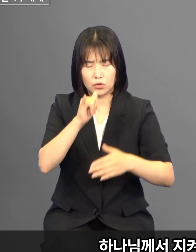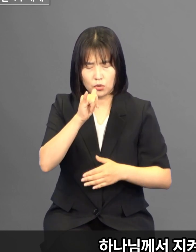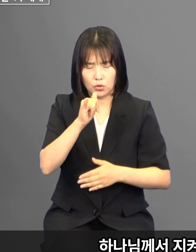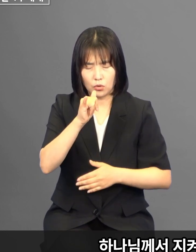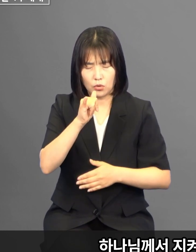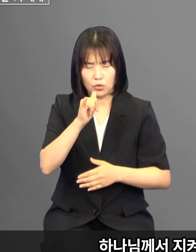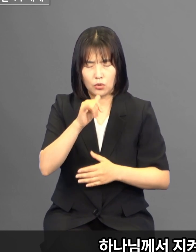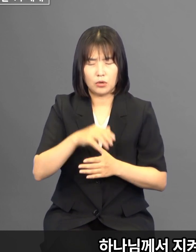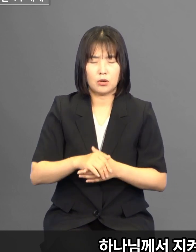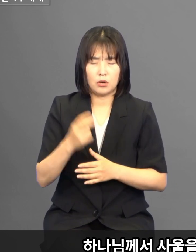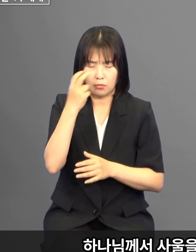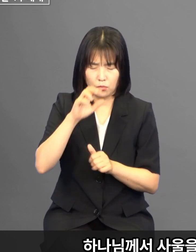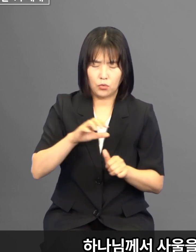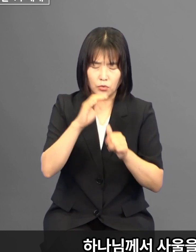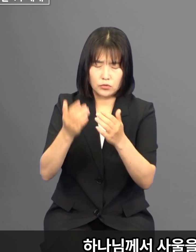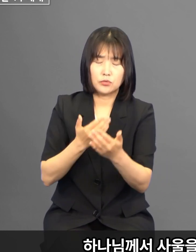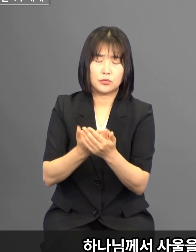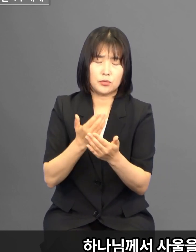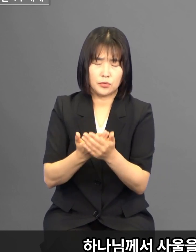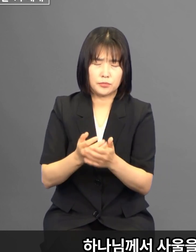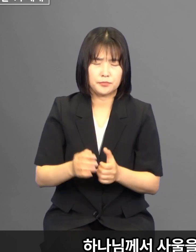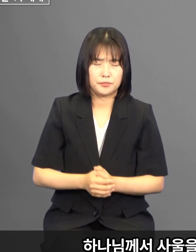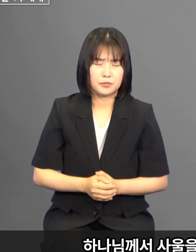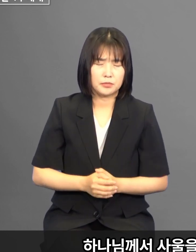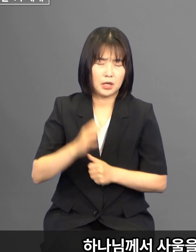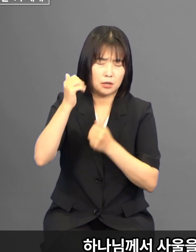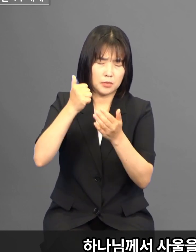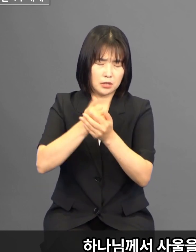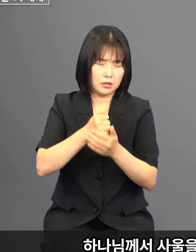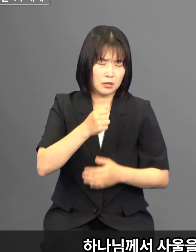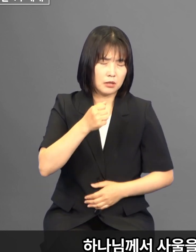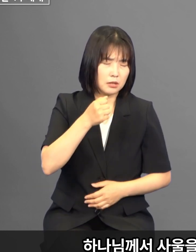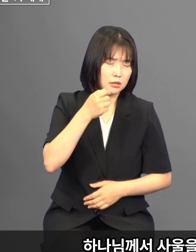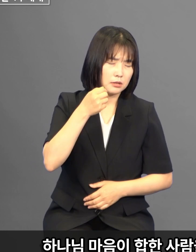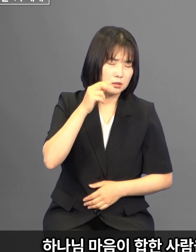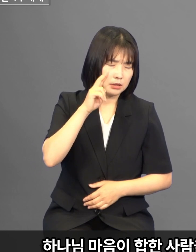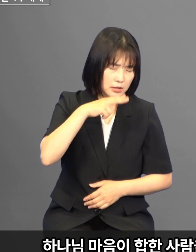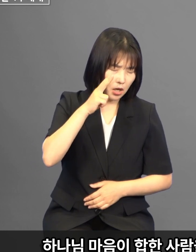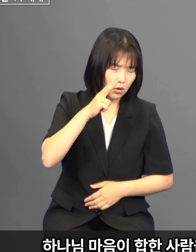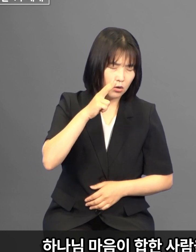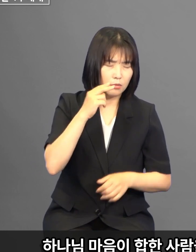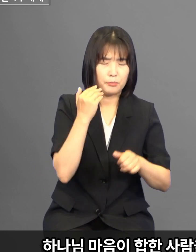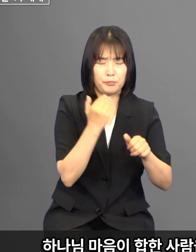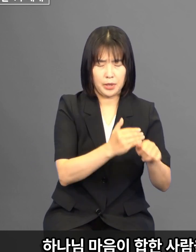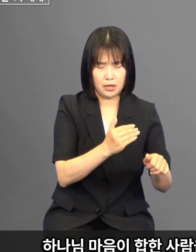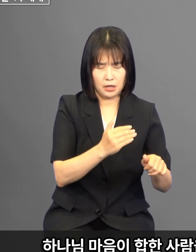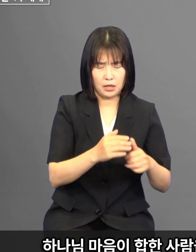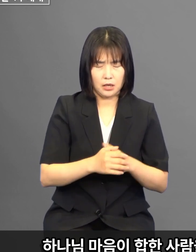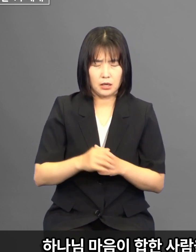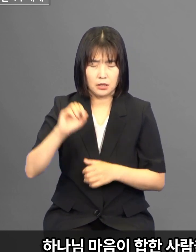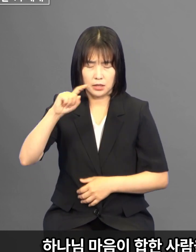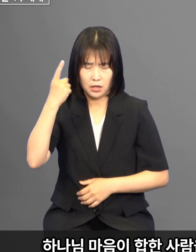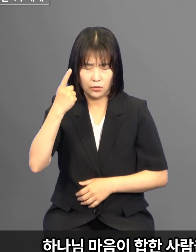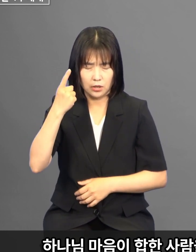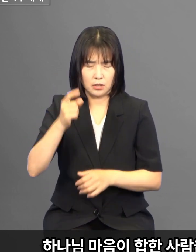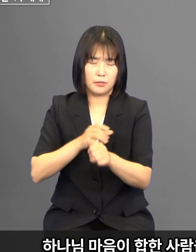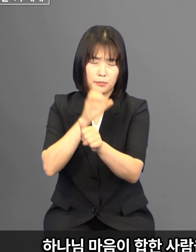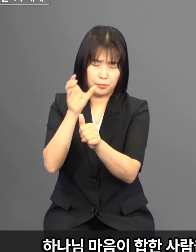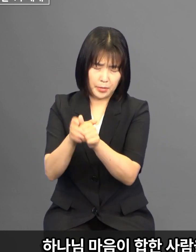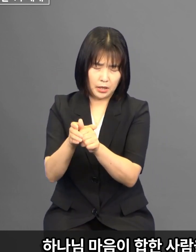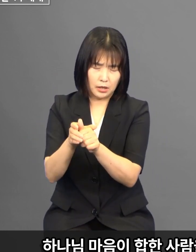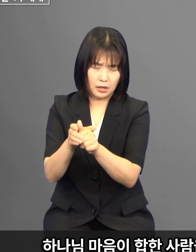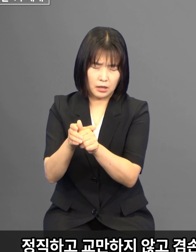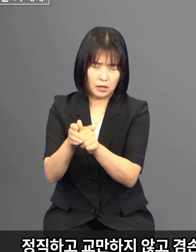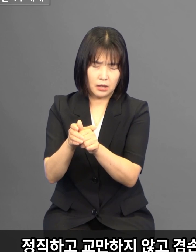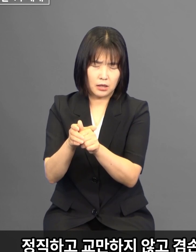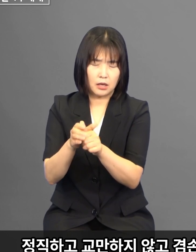주시기를 원합니다. 하나님께서 사울을 패하시고 다윗을 세우셨는데 하나님 마음에 합한 사람을 지도자로 세워주시기를